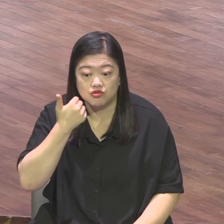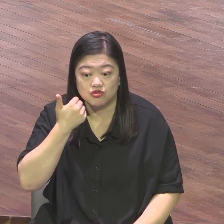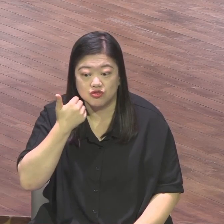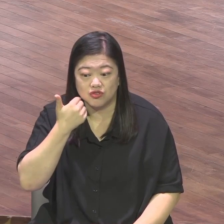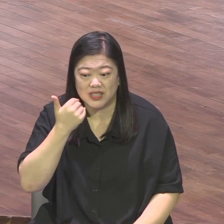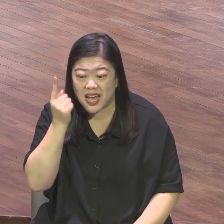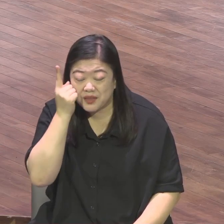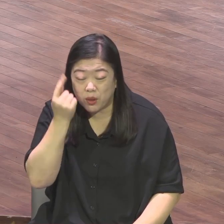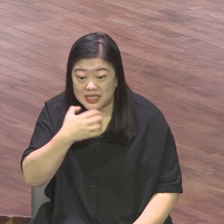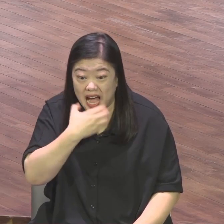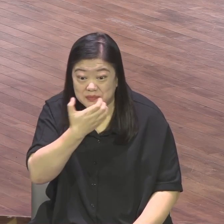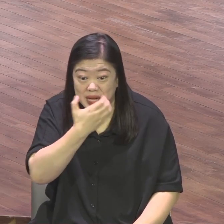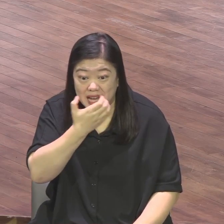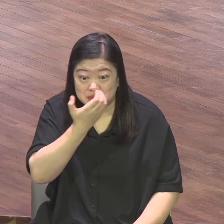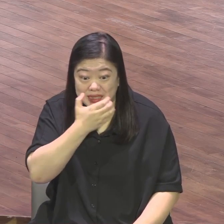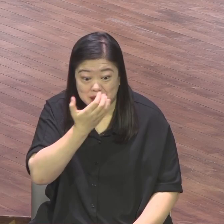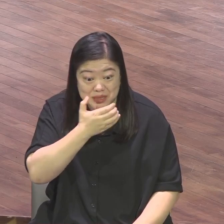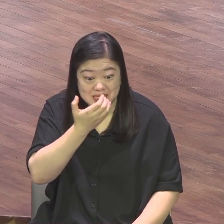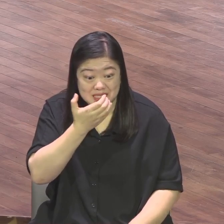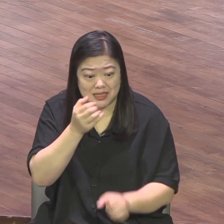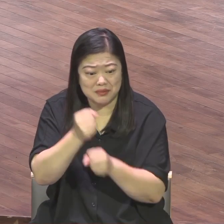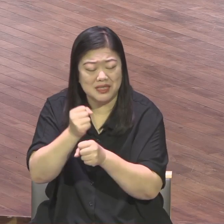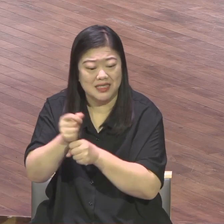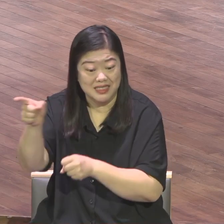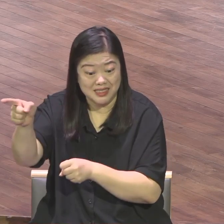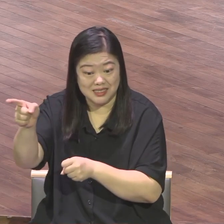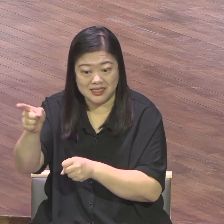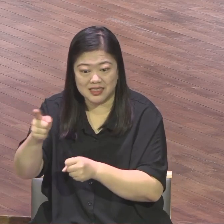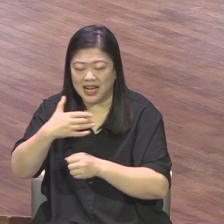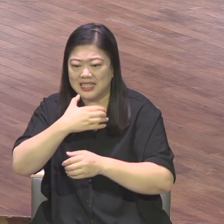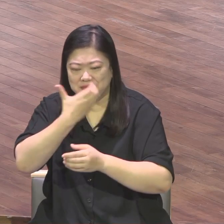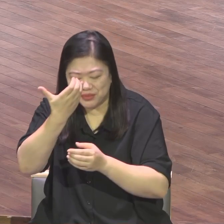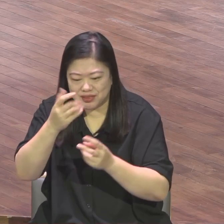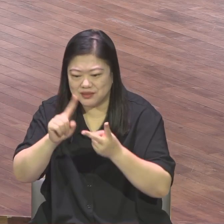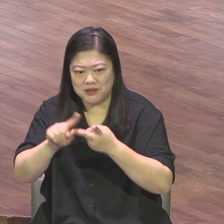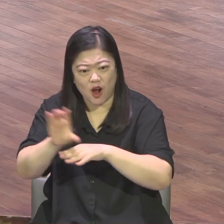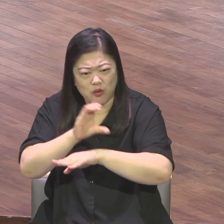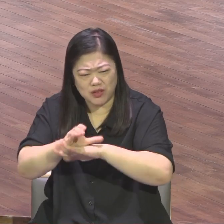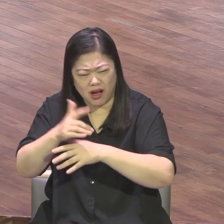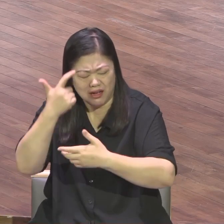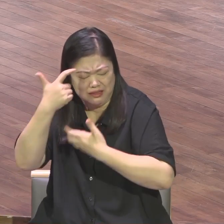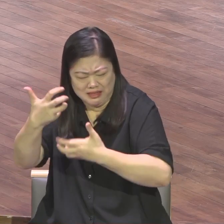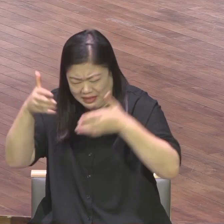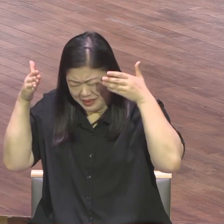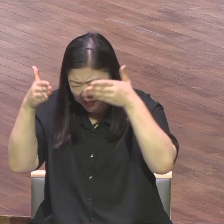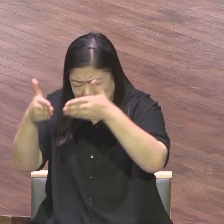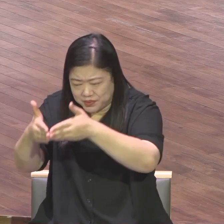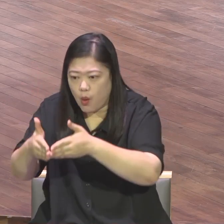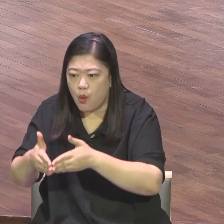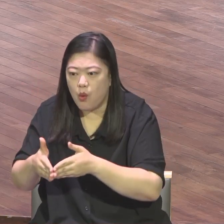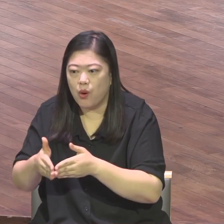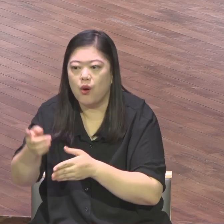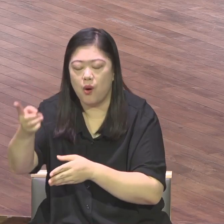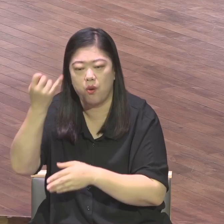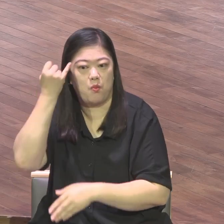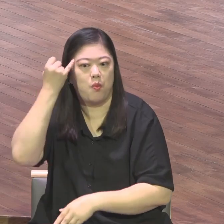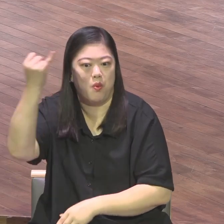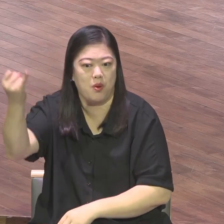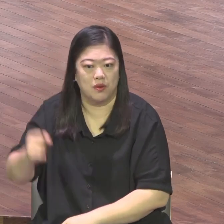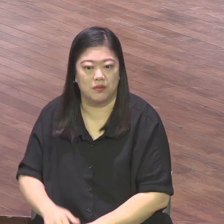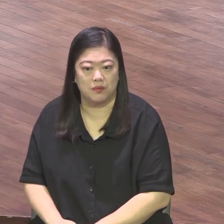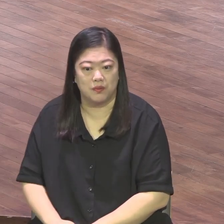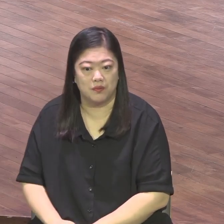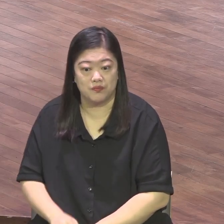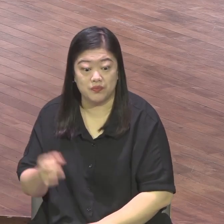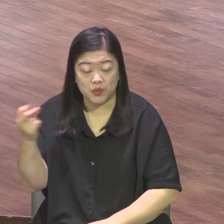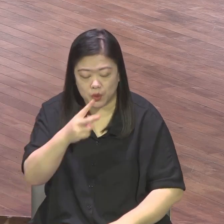바꿔버리겠다. 바꿨잖아요. 이런 좋은 일에 미치는 사람도 있어요. 요즘은요. 어제 신문 보니까 머스크 사람